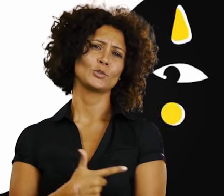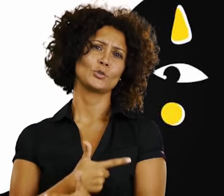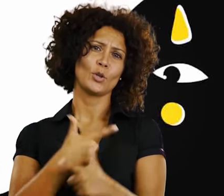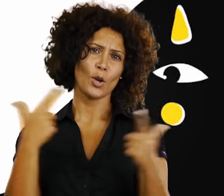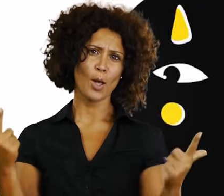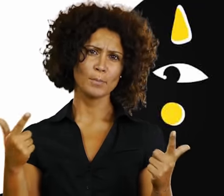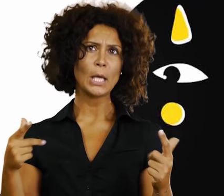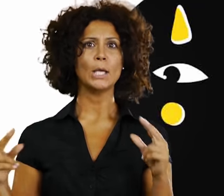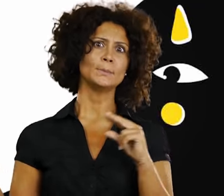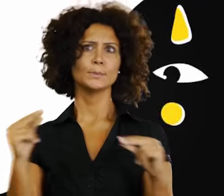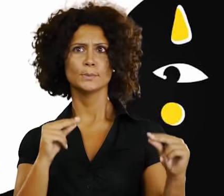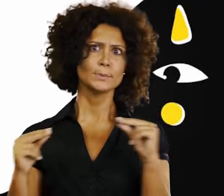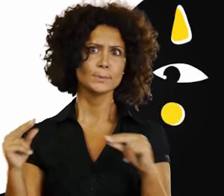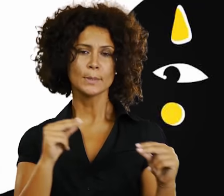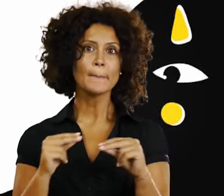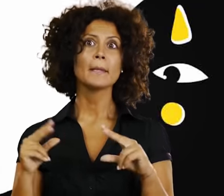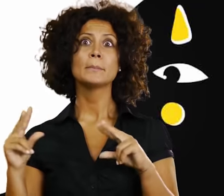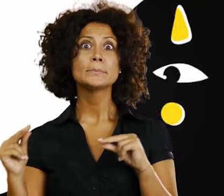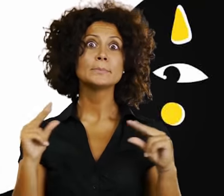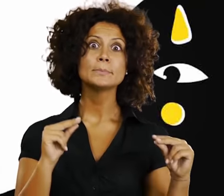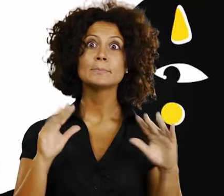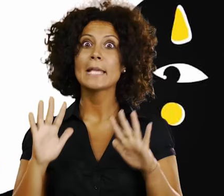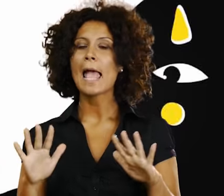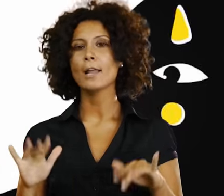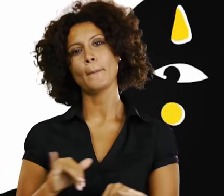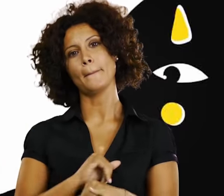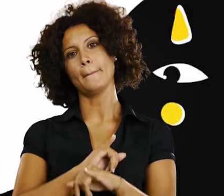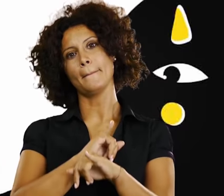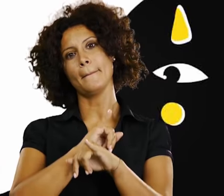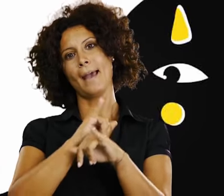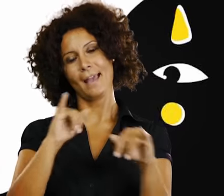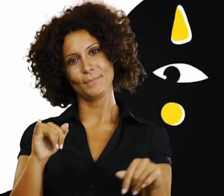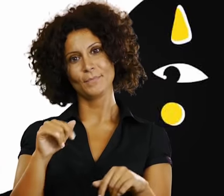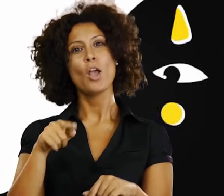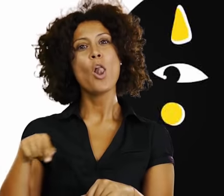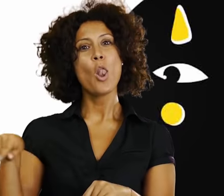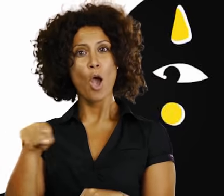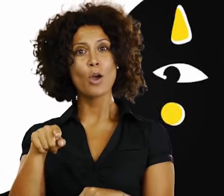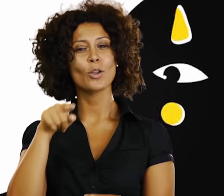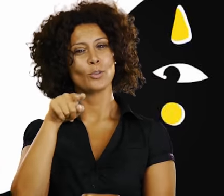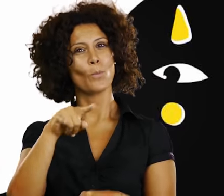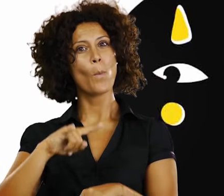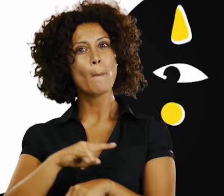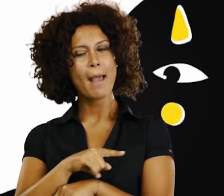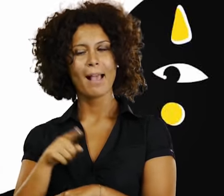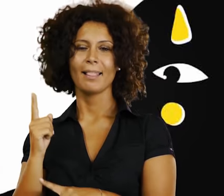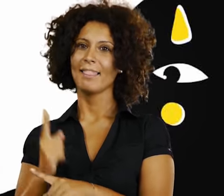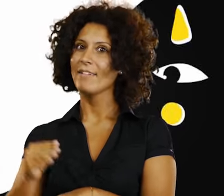troppo, correndo in fretta con la lingua invece di rallentare. Dovrebbero imparare molto da